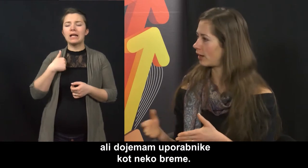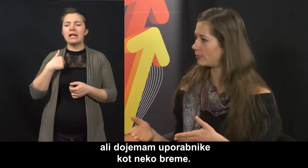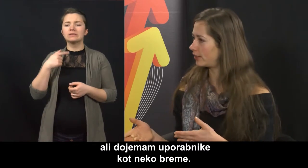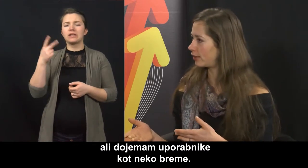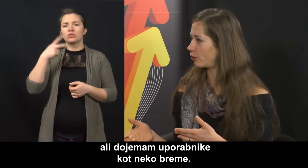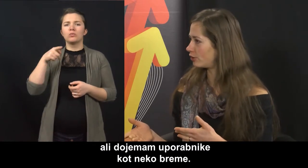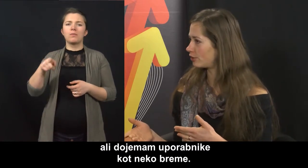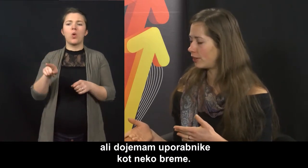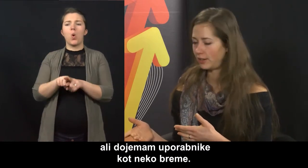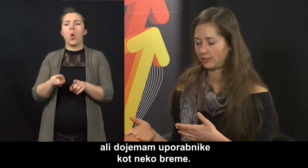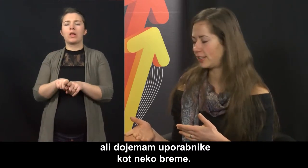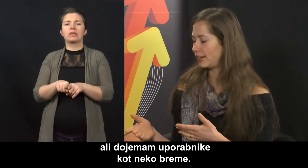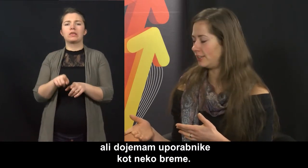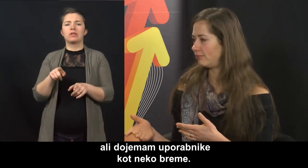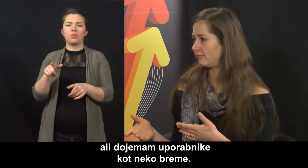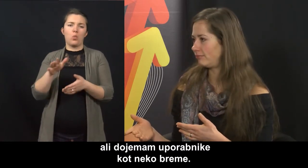dojemam uporabnike kot